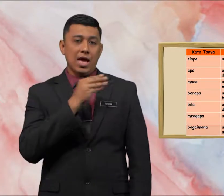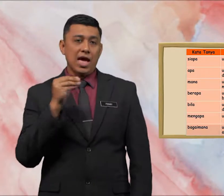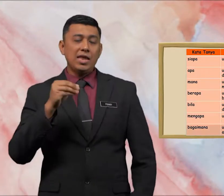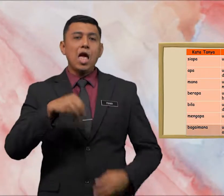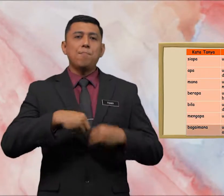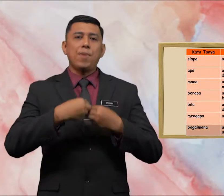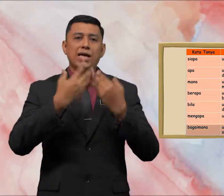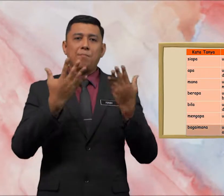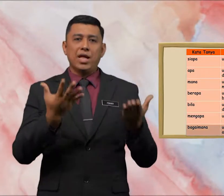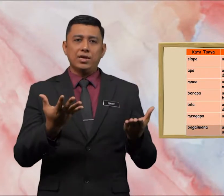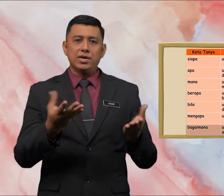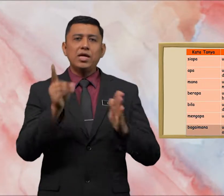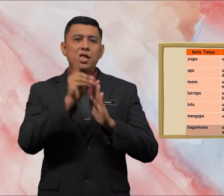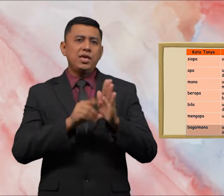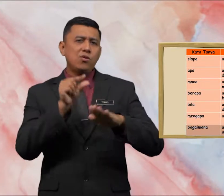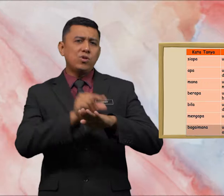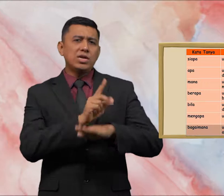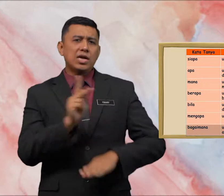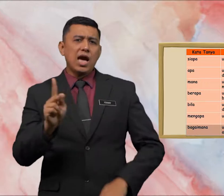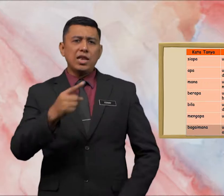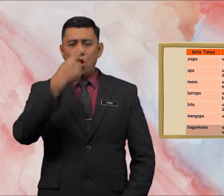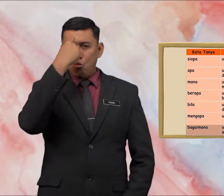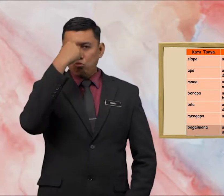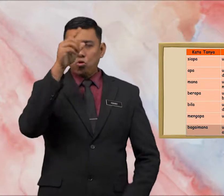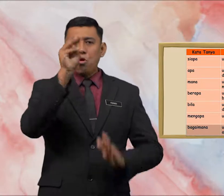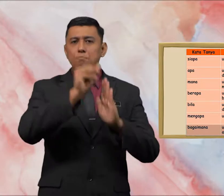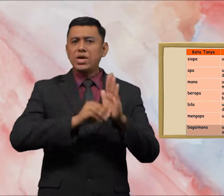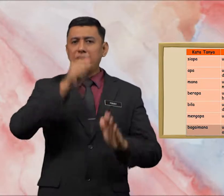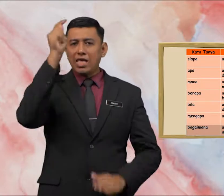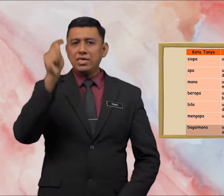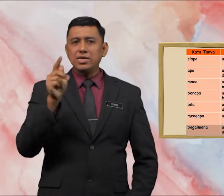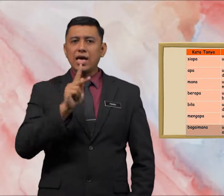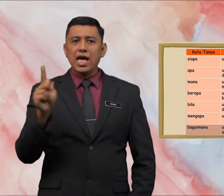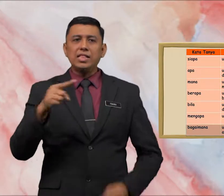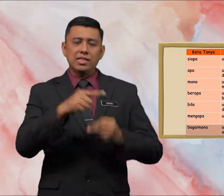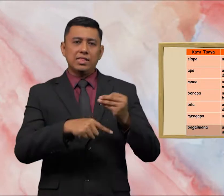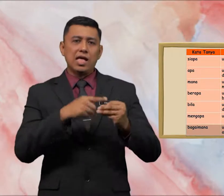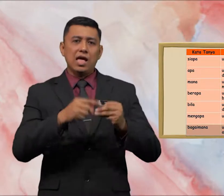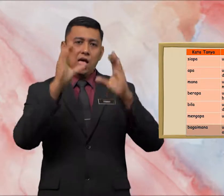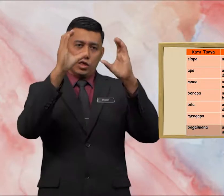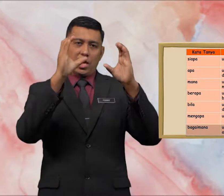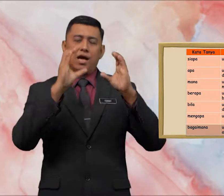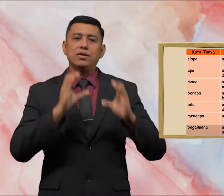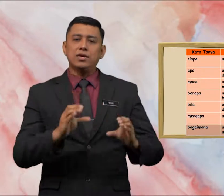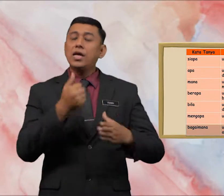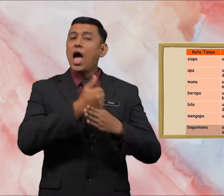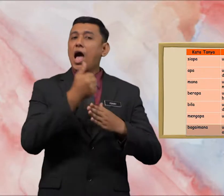Dan bagaimana digunakan untuk menanyakan tentang cara